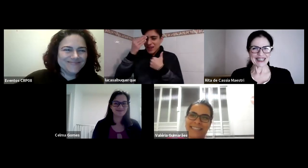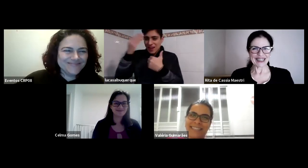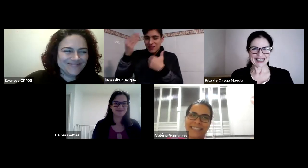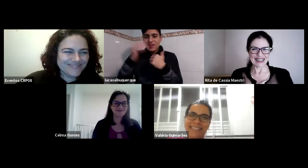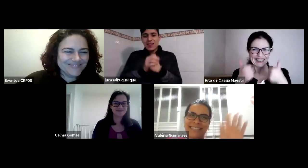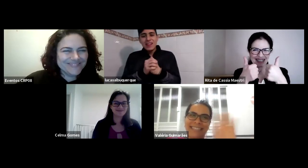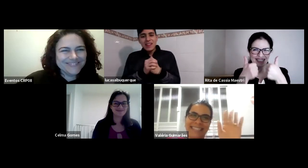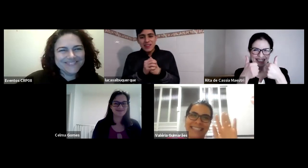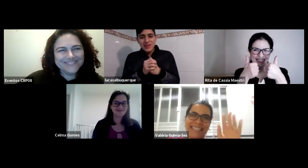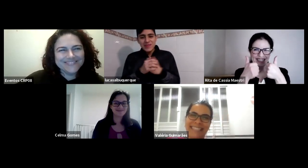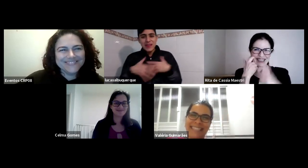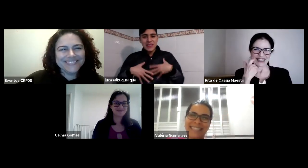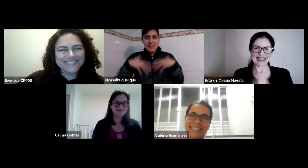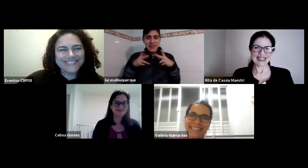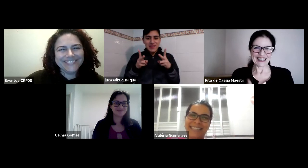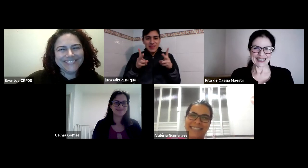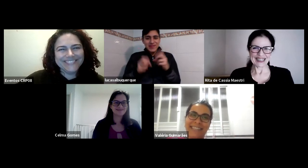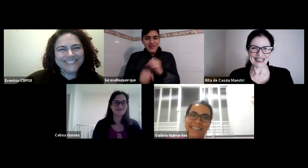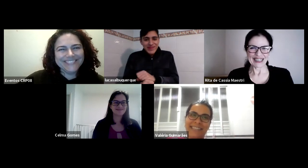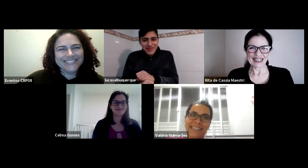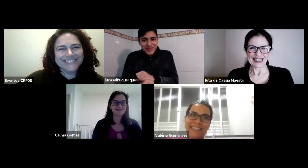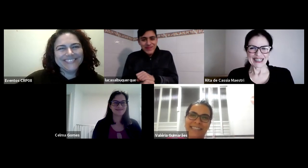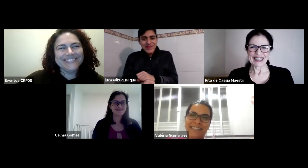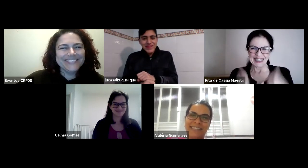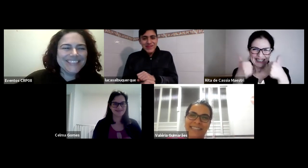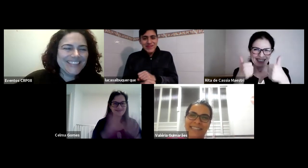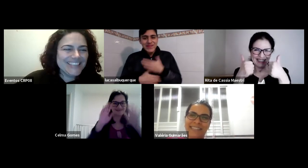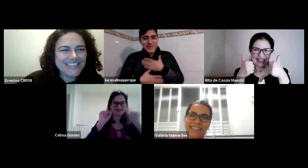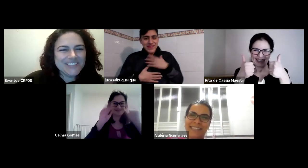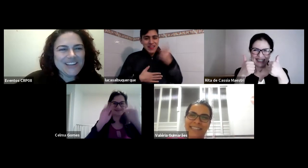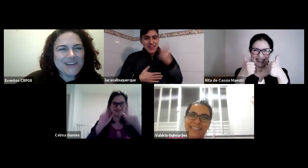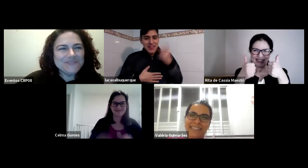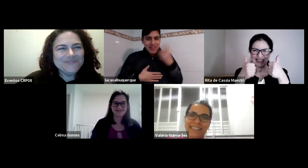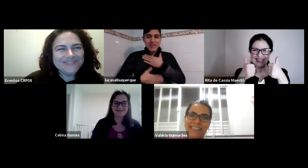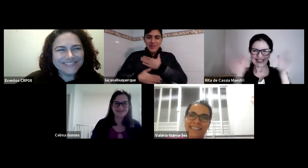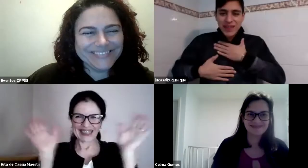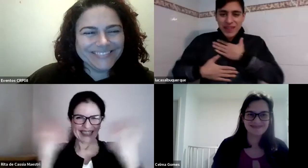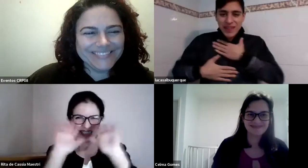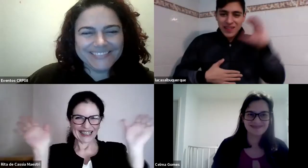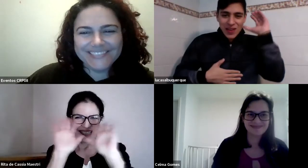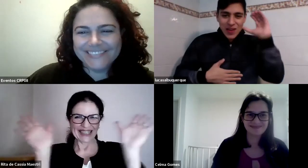obrigado. Eu que agradeço. Prazer sempre. Tchau, tchau.